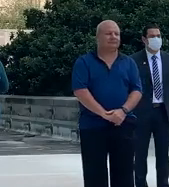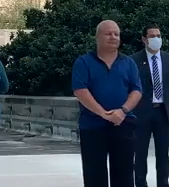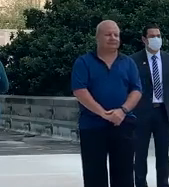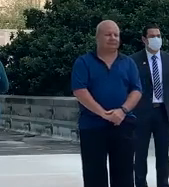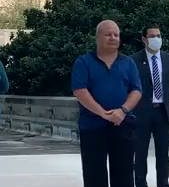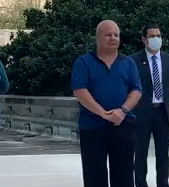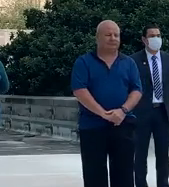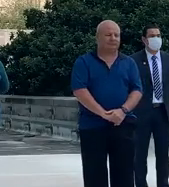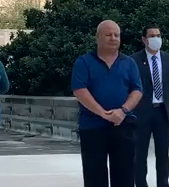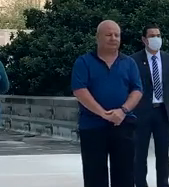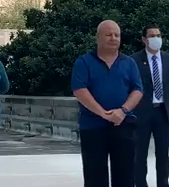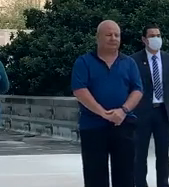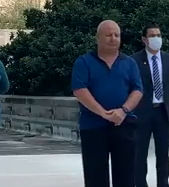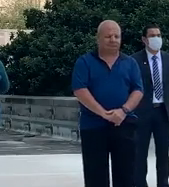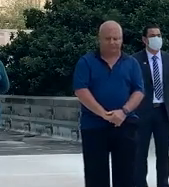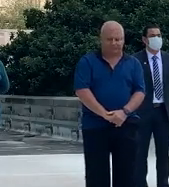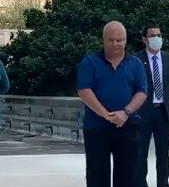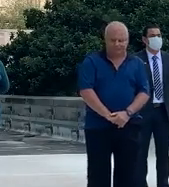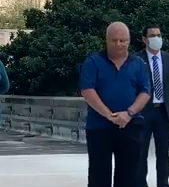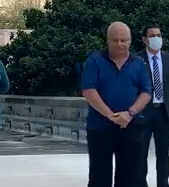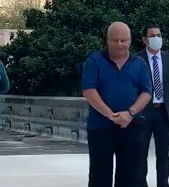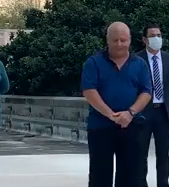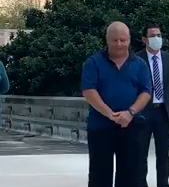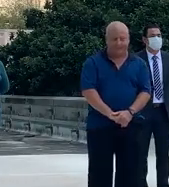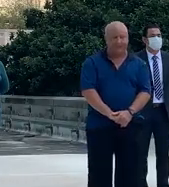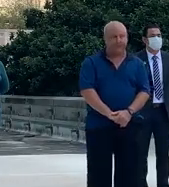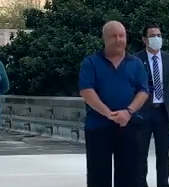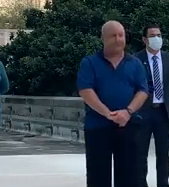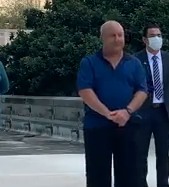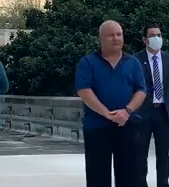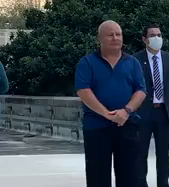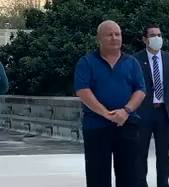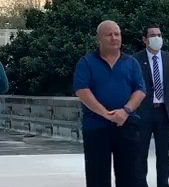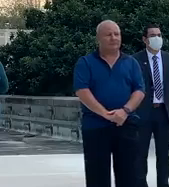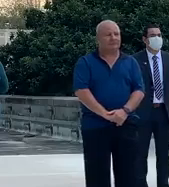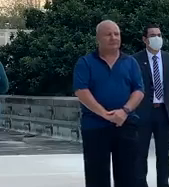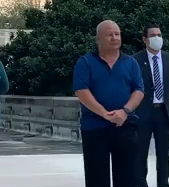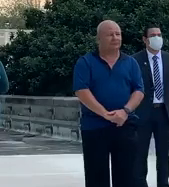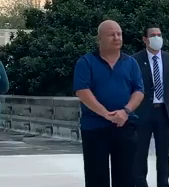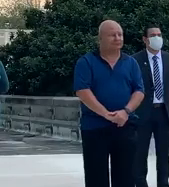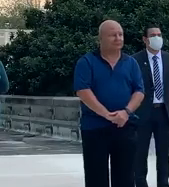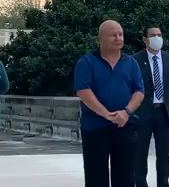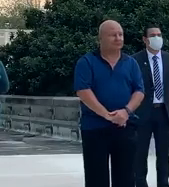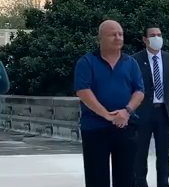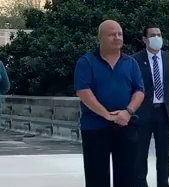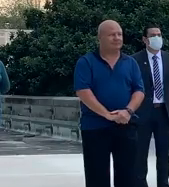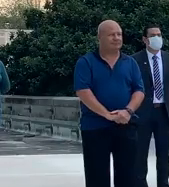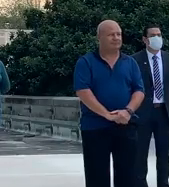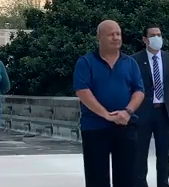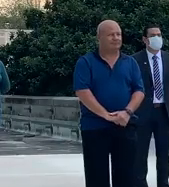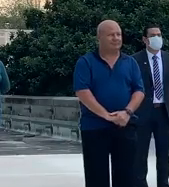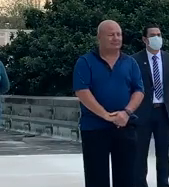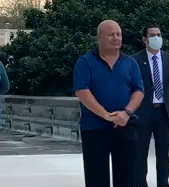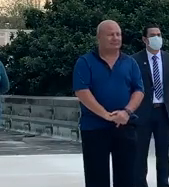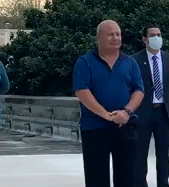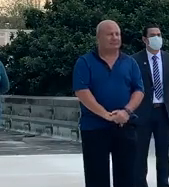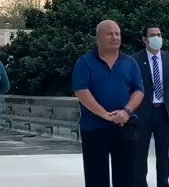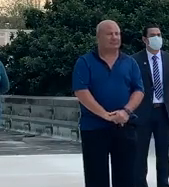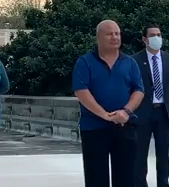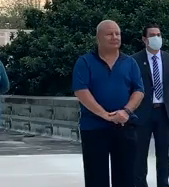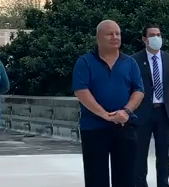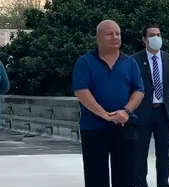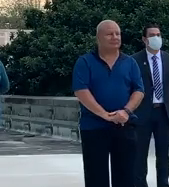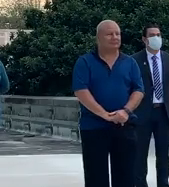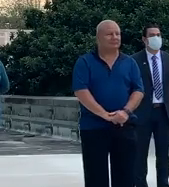De acuerdo a la Oficina del Censo Poblacional de Estados Unidos, probablemente para el 2050, la comunidad hispana se